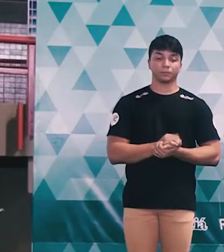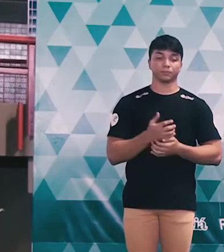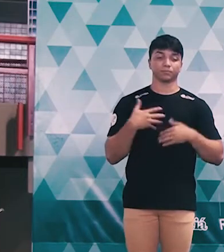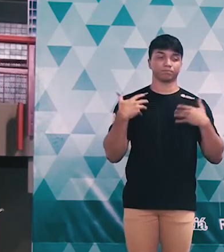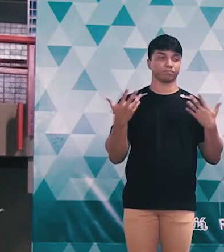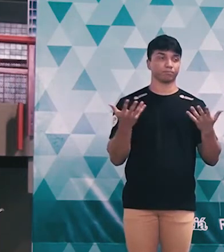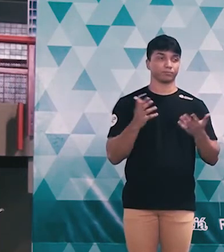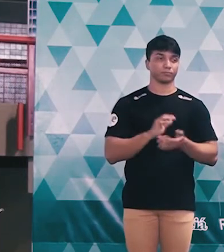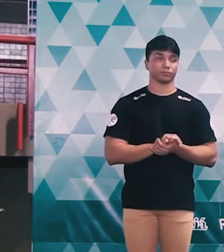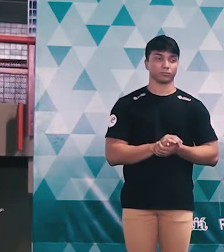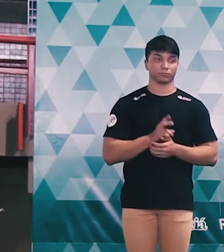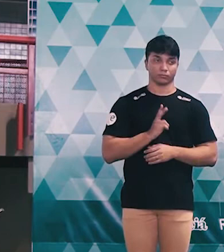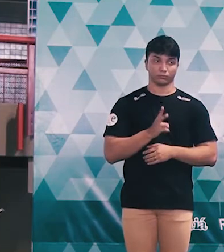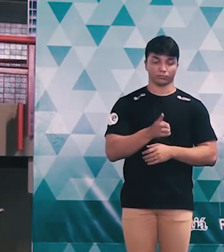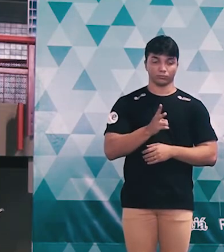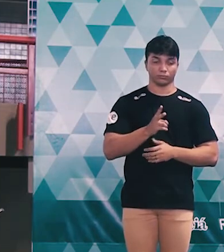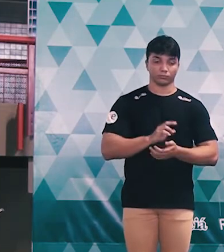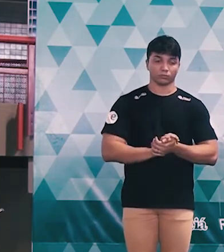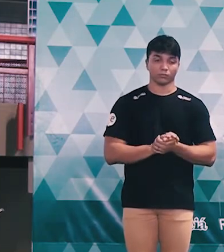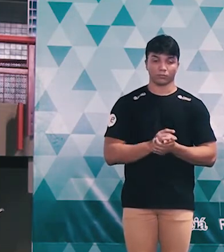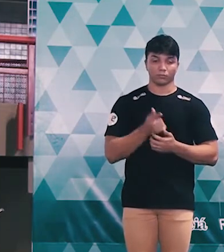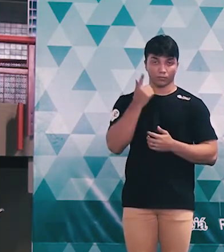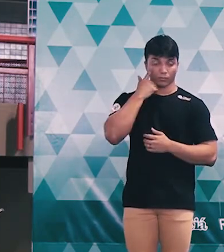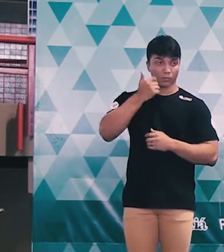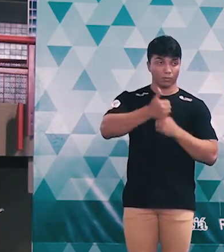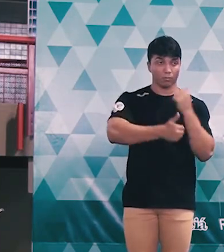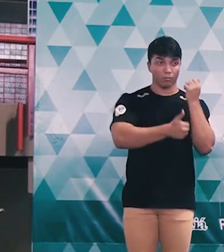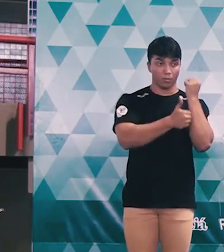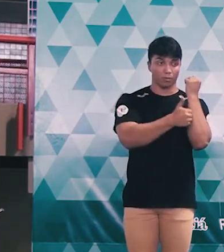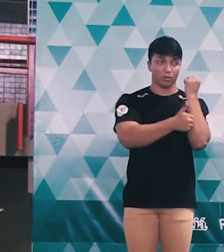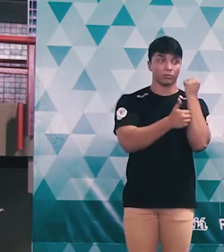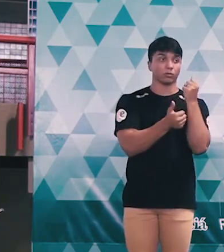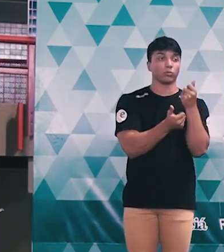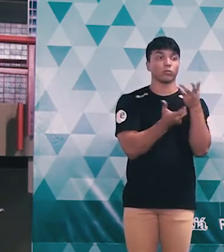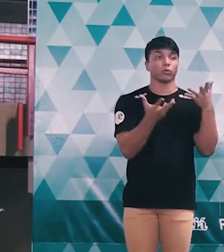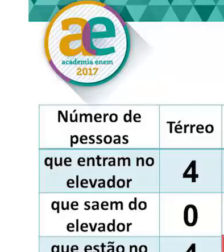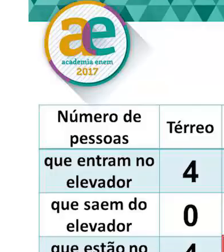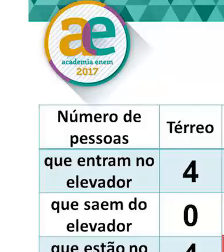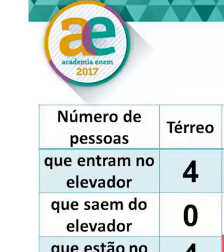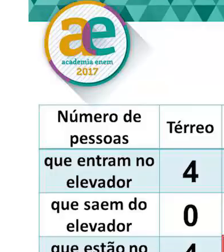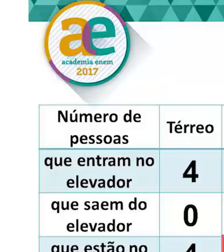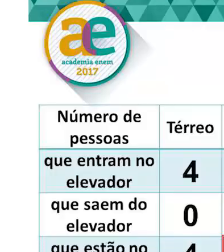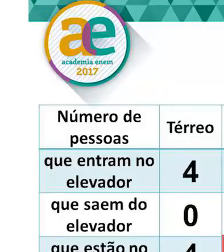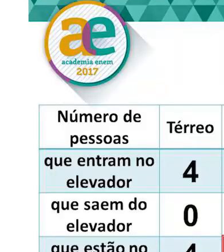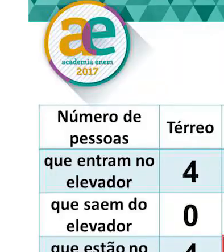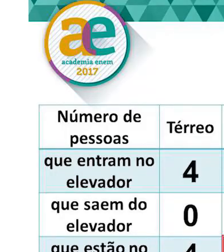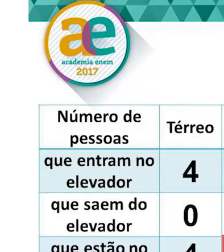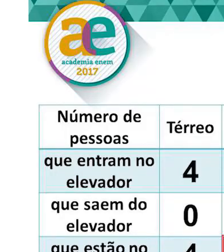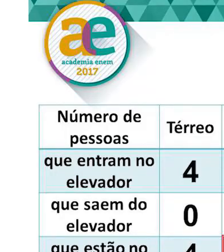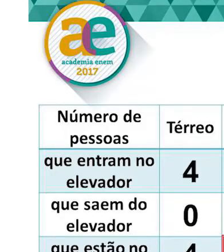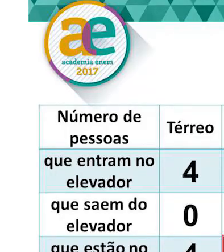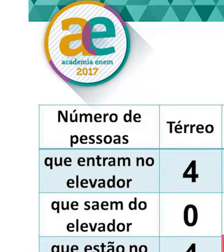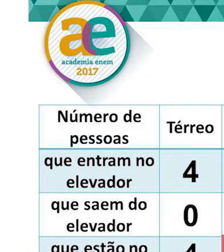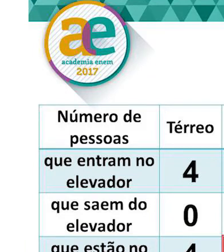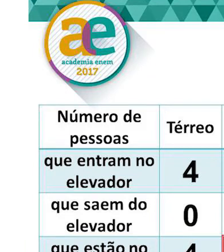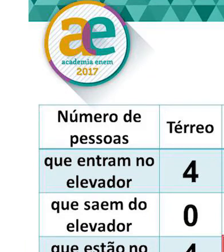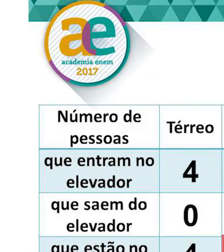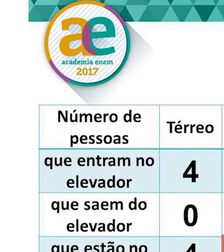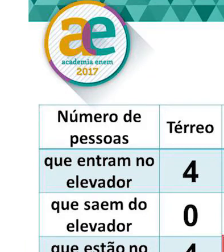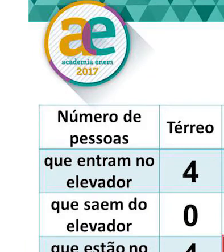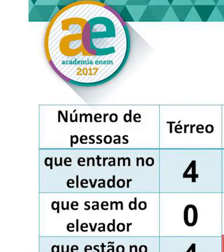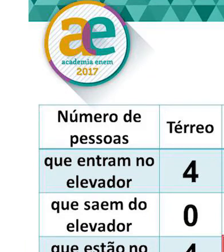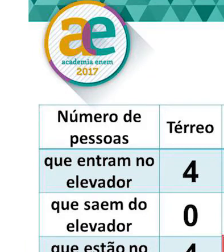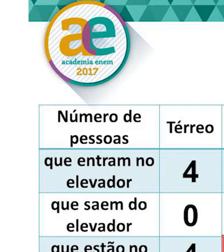presta atenção, o que é que eu vou fazer? E no 1º andar, quantas pessoas tem? Vejam só. Quando